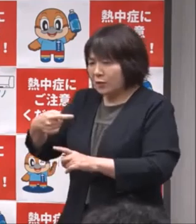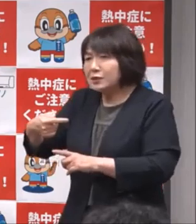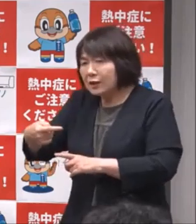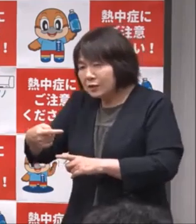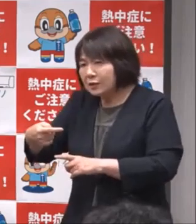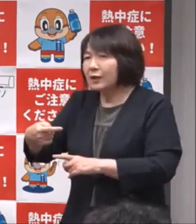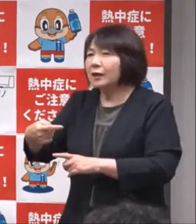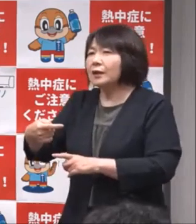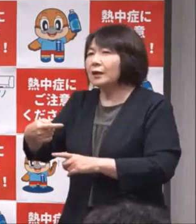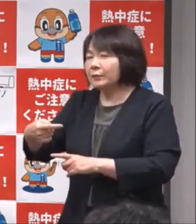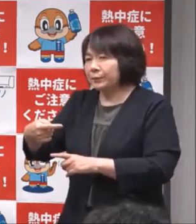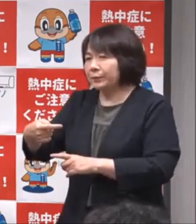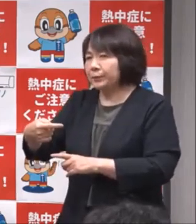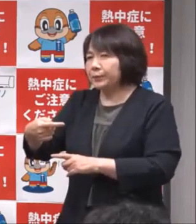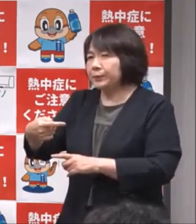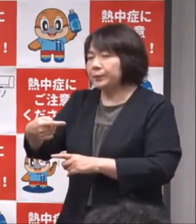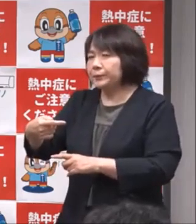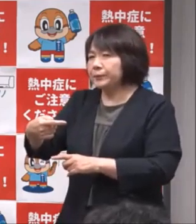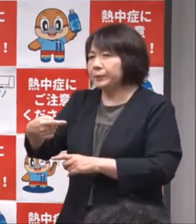か、あるいはその